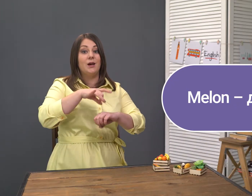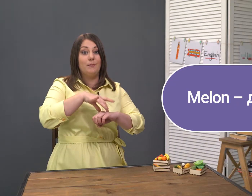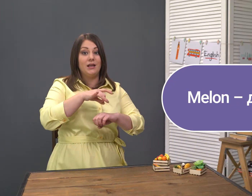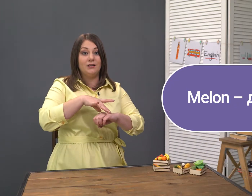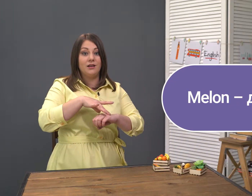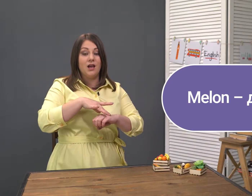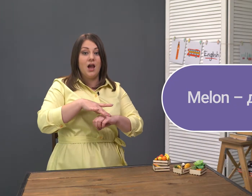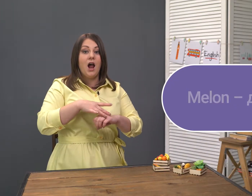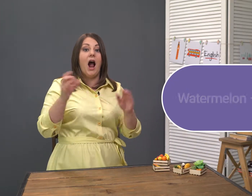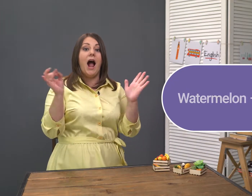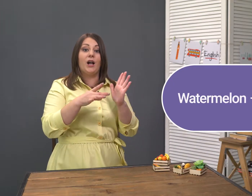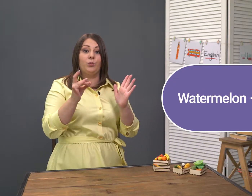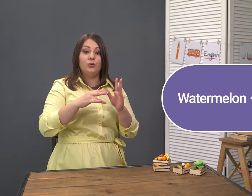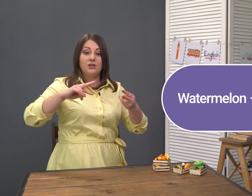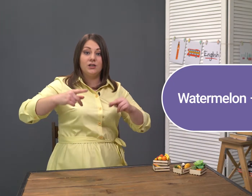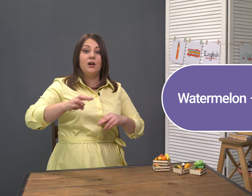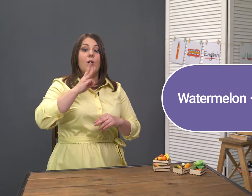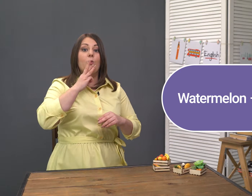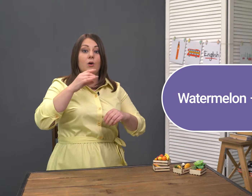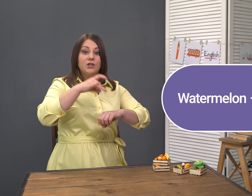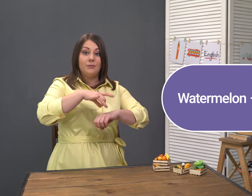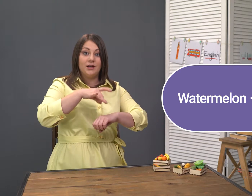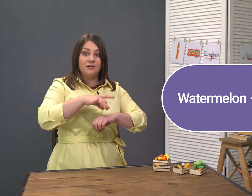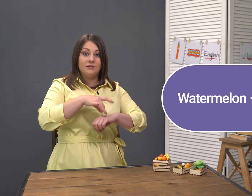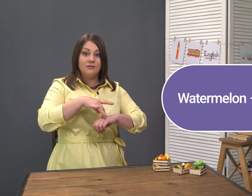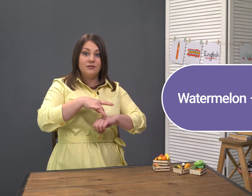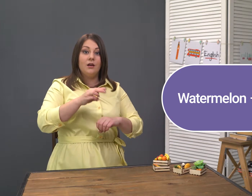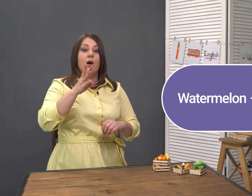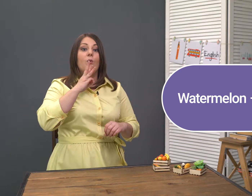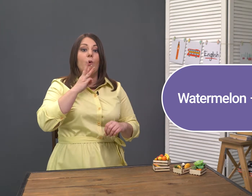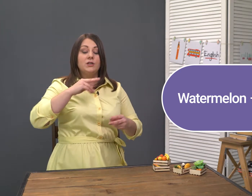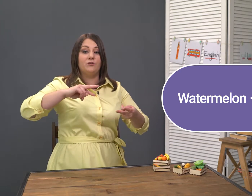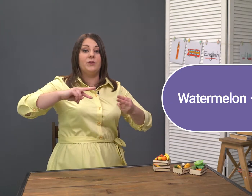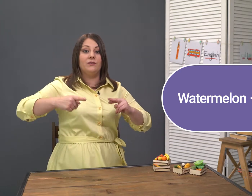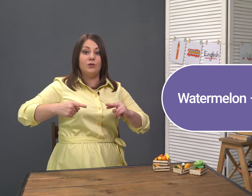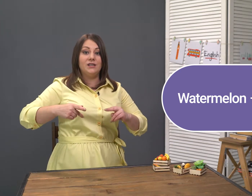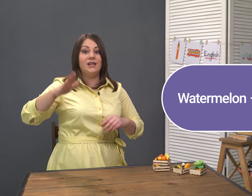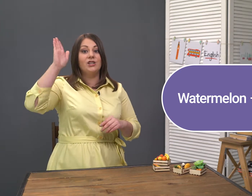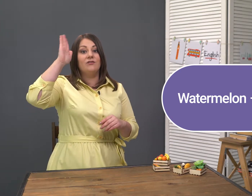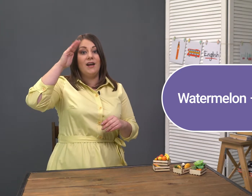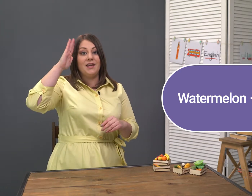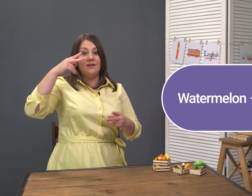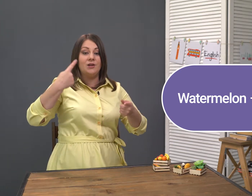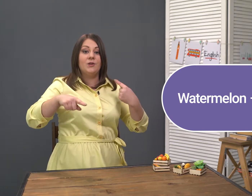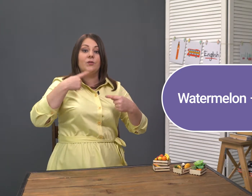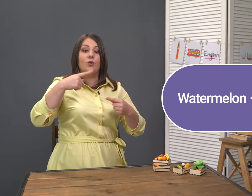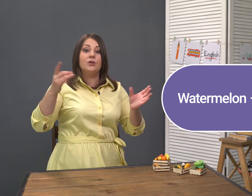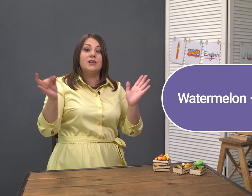melon. А арбуз – watermelon. Water в переводе значит вода. То есть